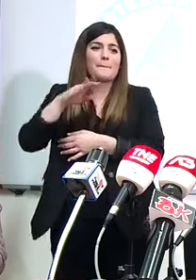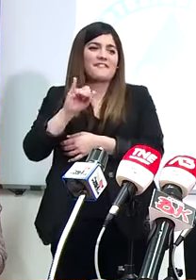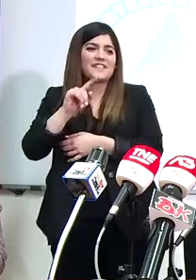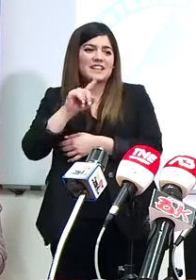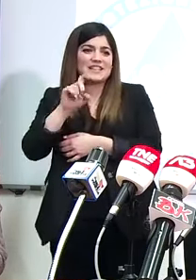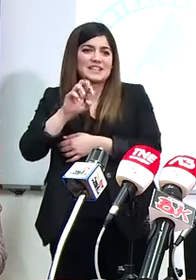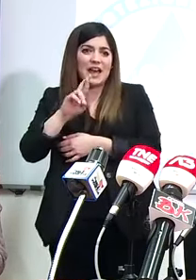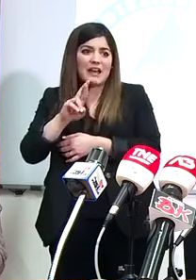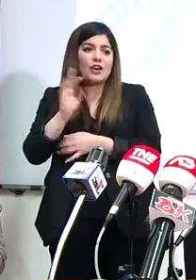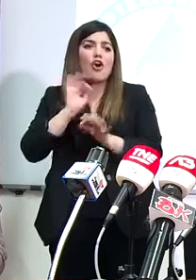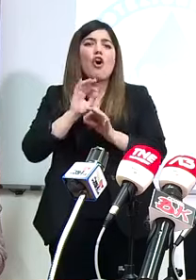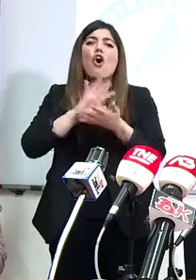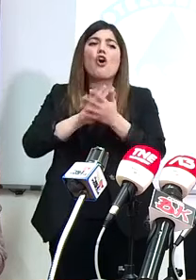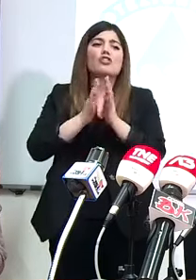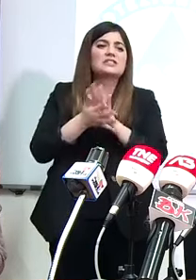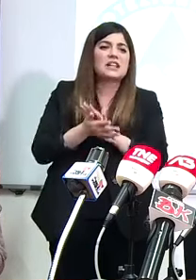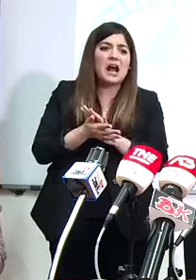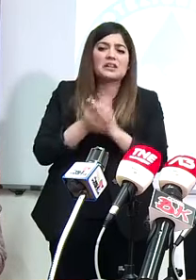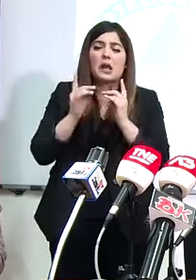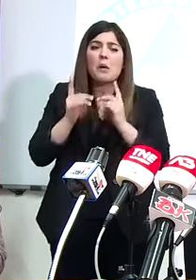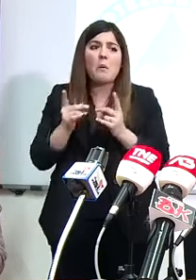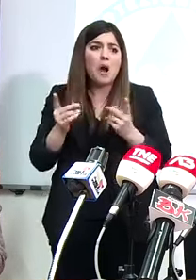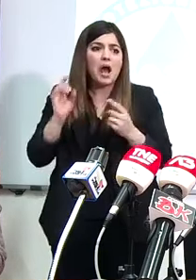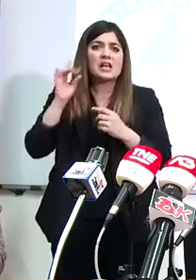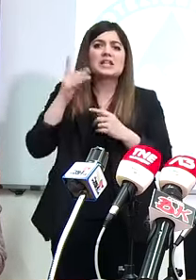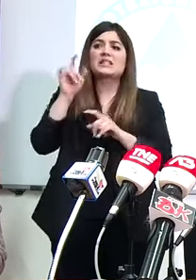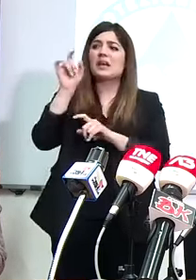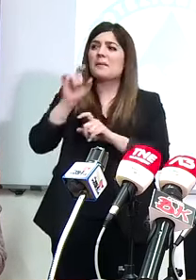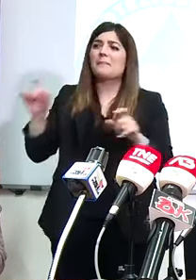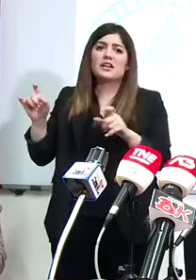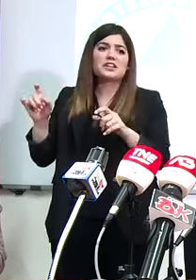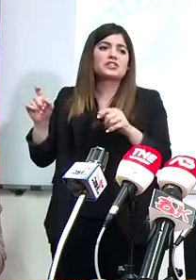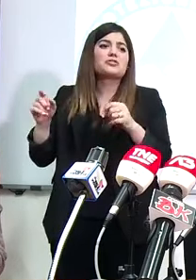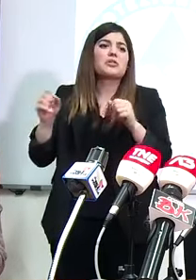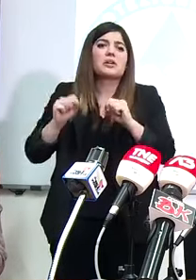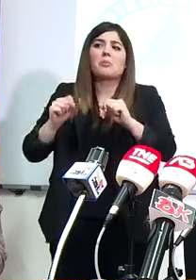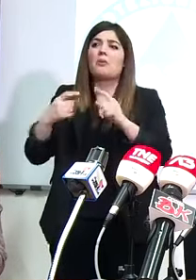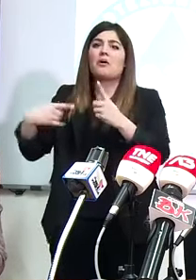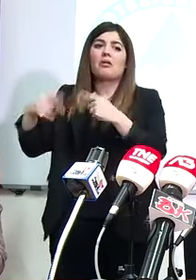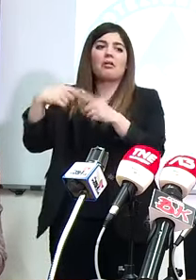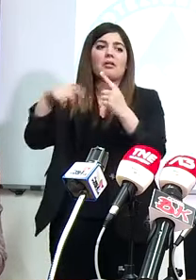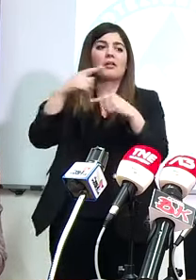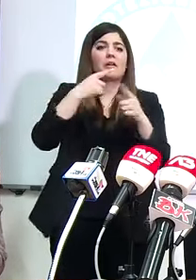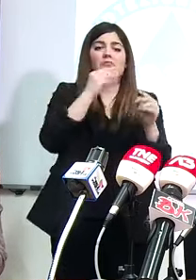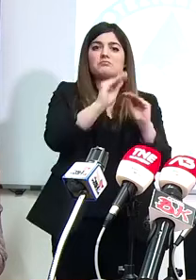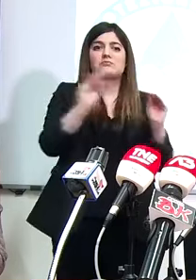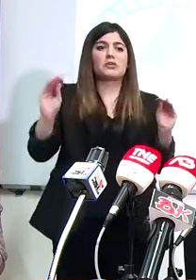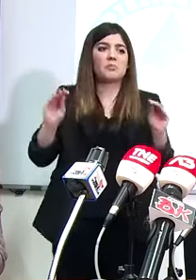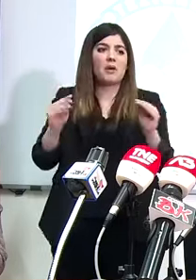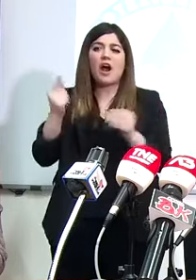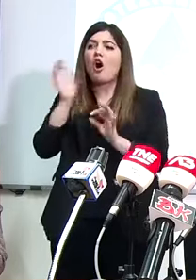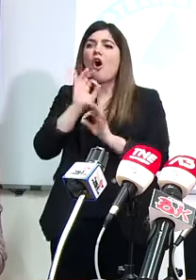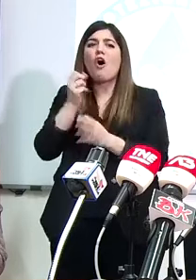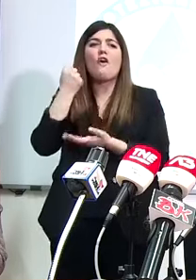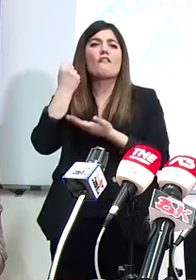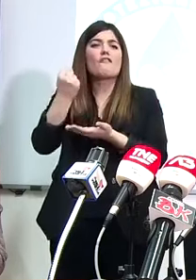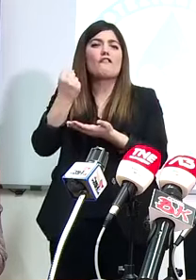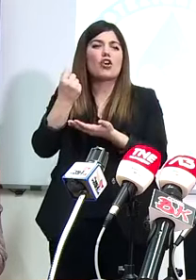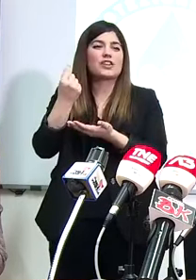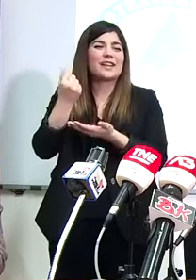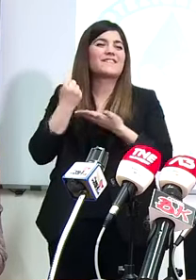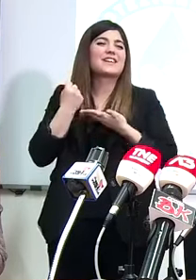ci sono concessionari se c'è gente licenziataria che può andare in giro se c'è qualche fondo di investimento che al suo interno è riuscito a